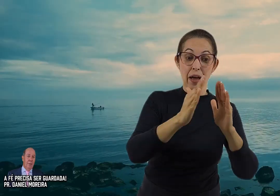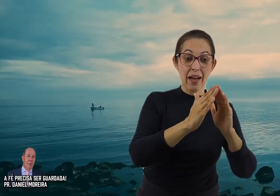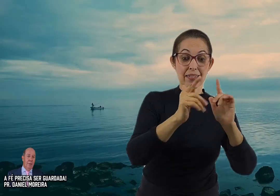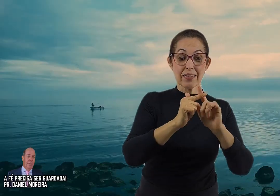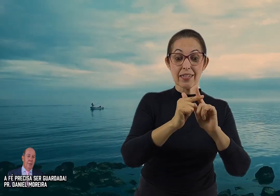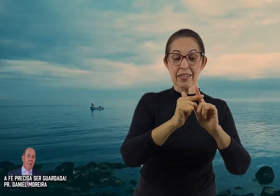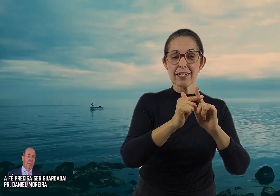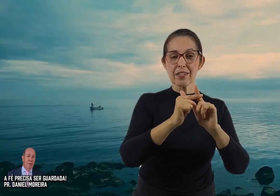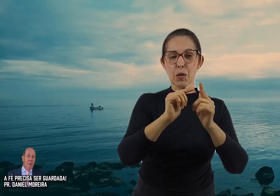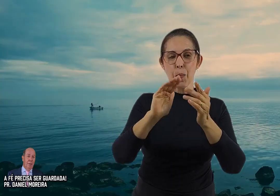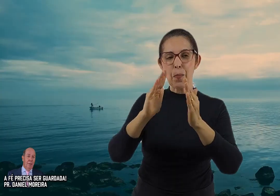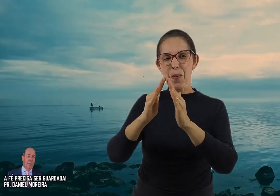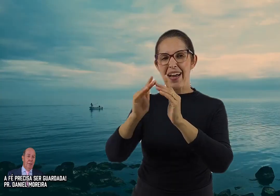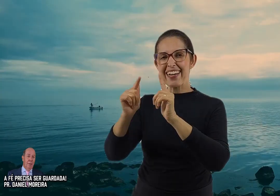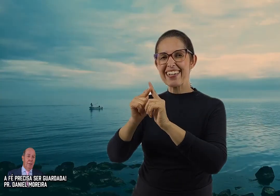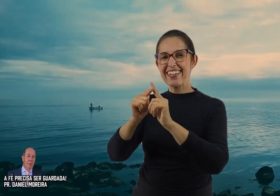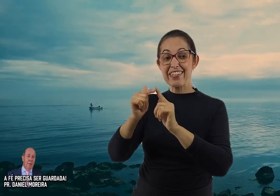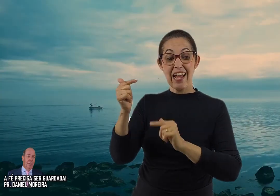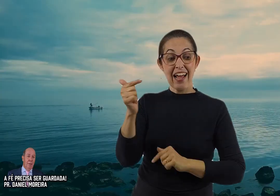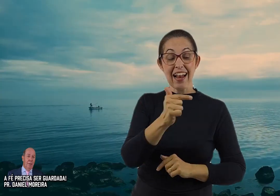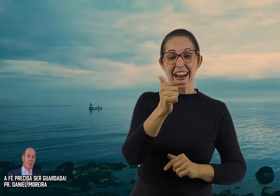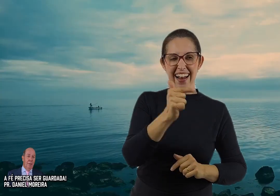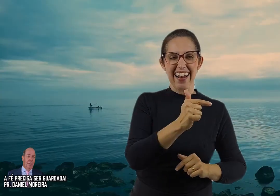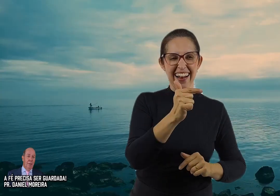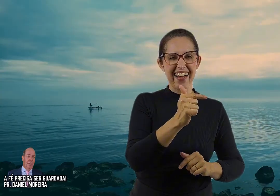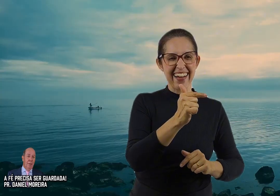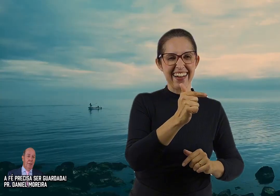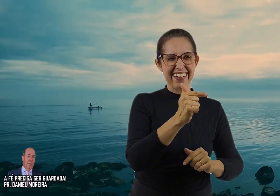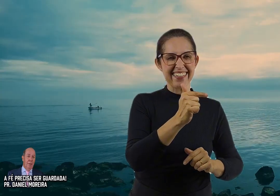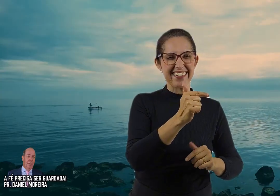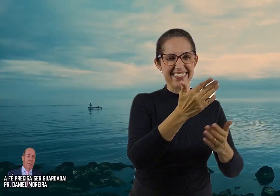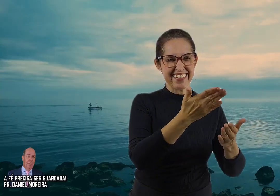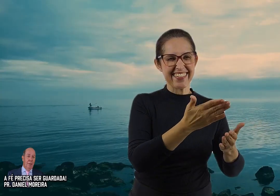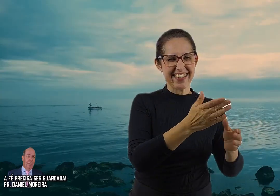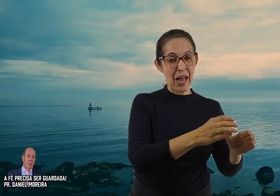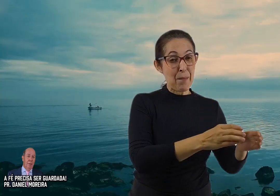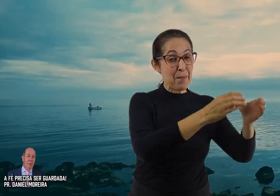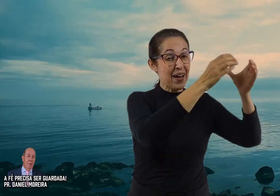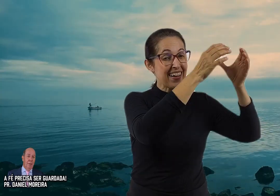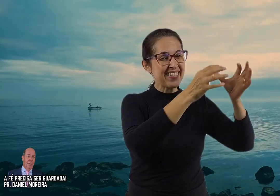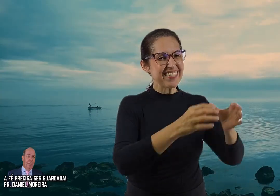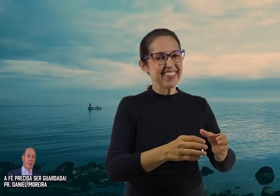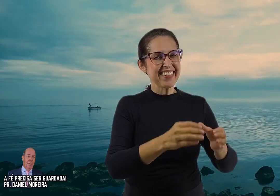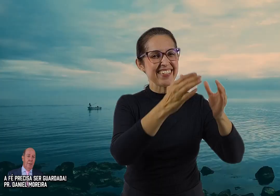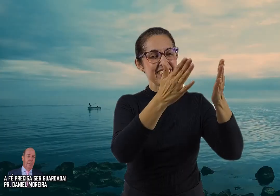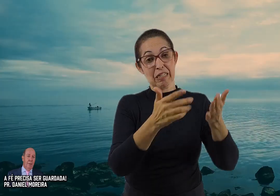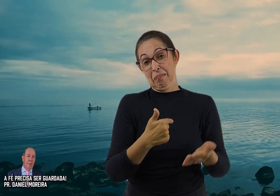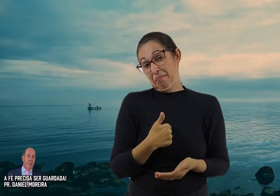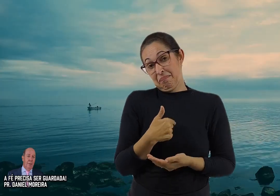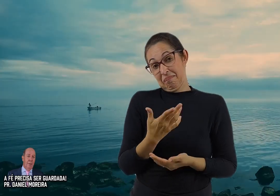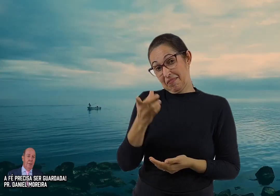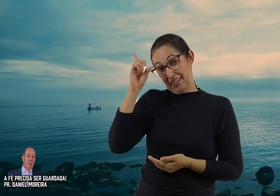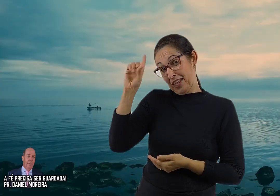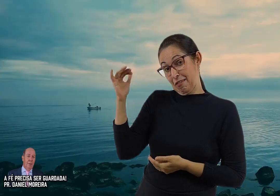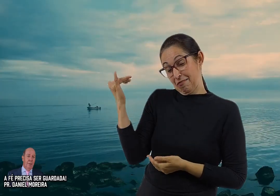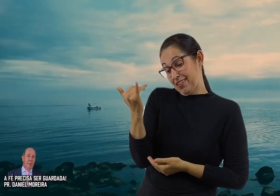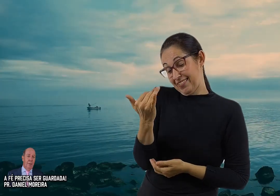igrejas da Macedônia. Isso é muita coincidência, né, pastor? Você acha que é, né? Eu creio que é Deus falando.